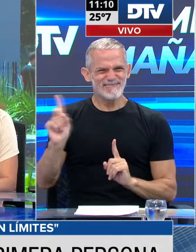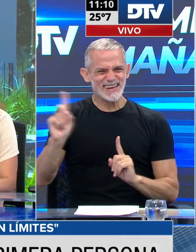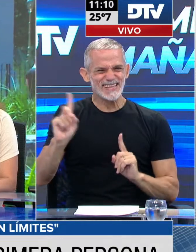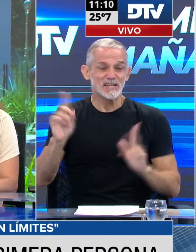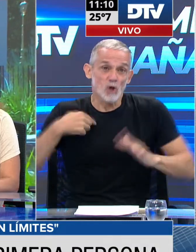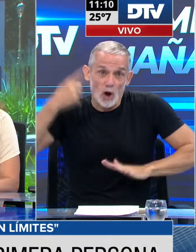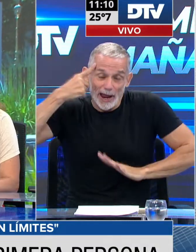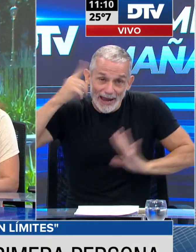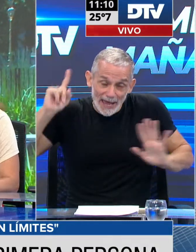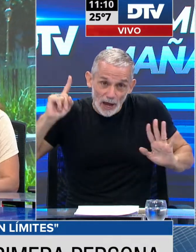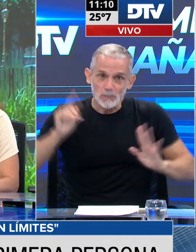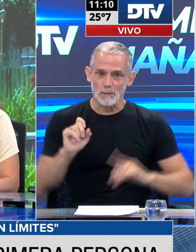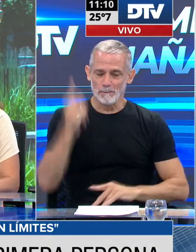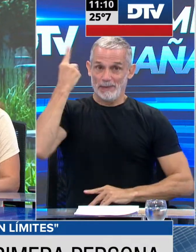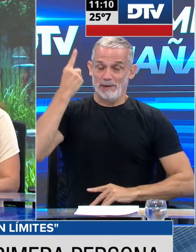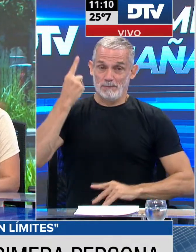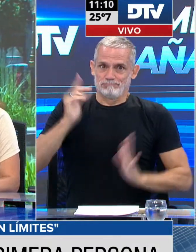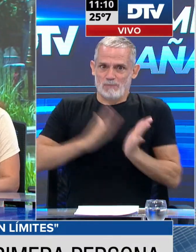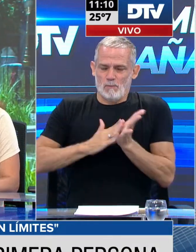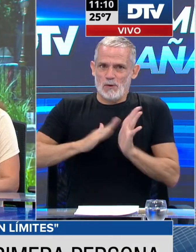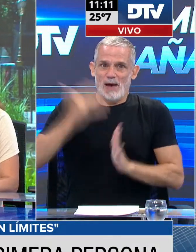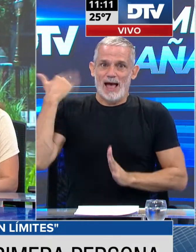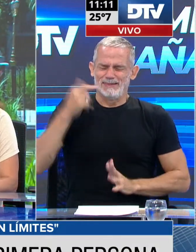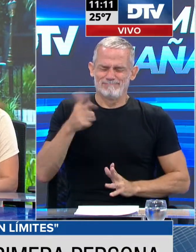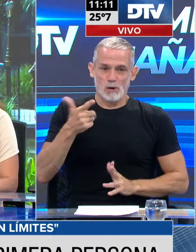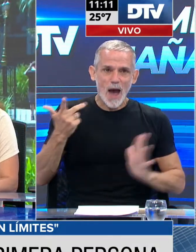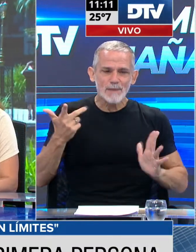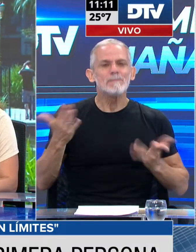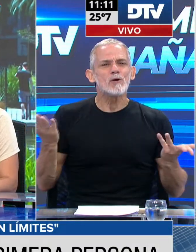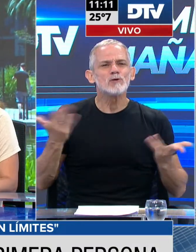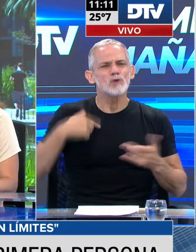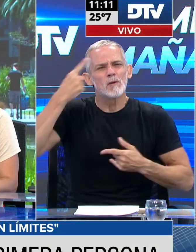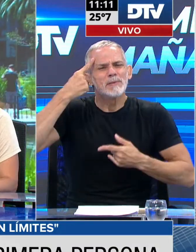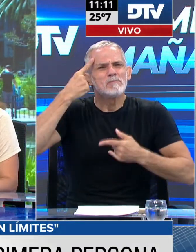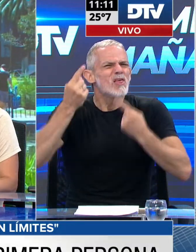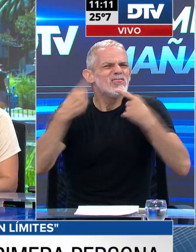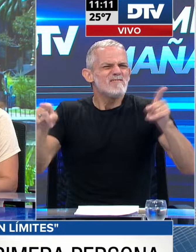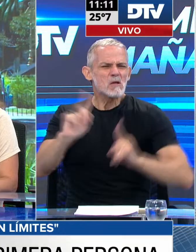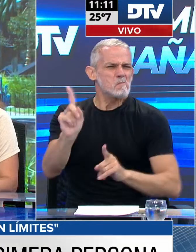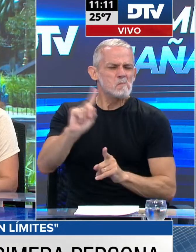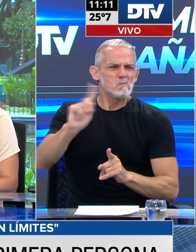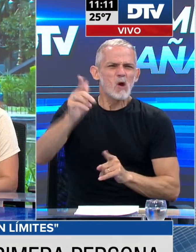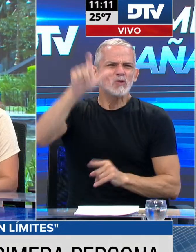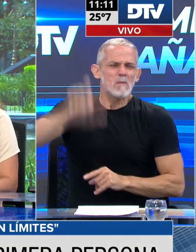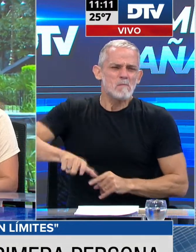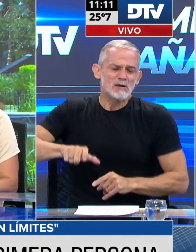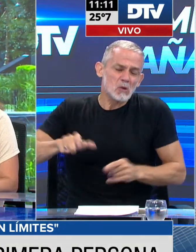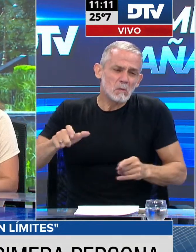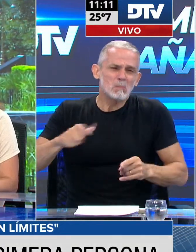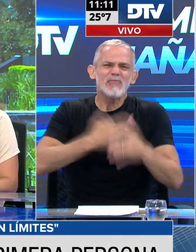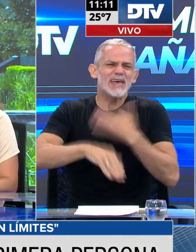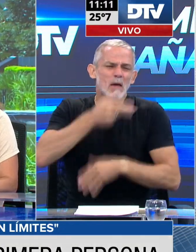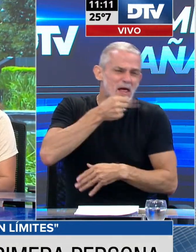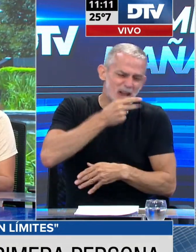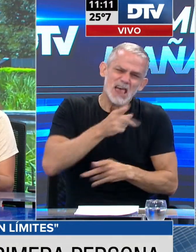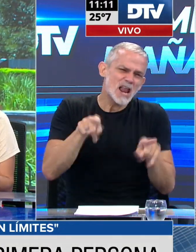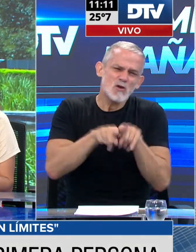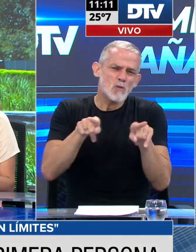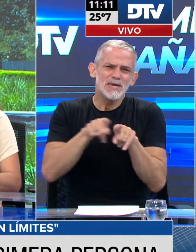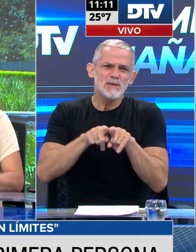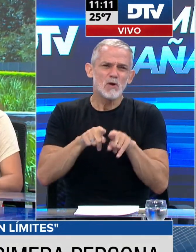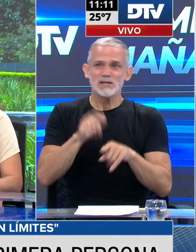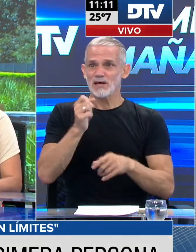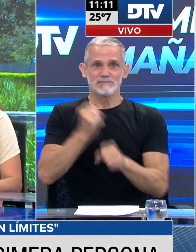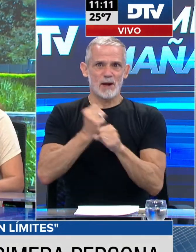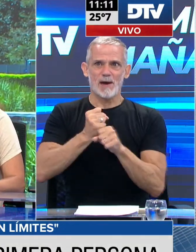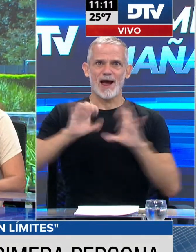digo creo porque es mi primera experiencia, pero confío en que no va a ser distinta de con cualquier otra persona sin discapacidad que esté en